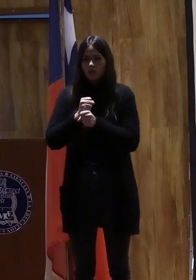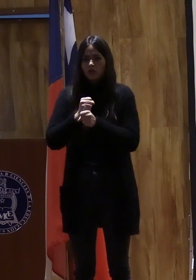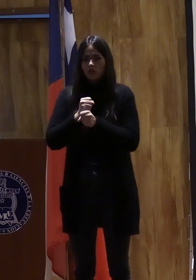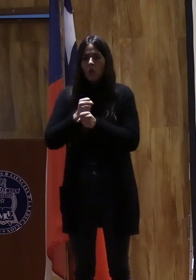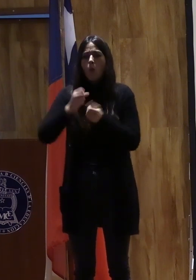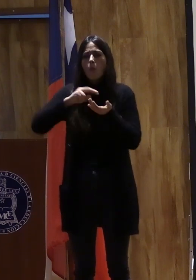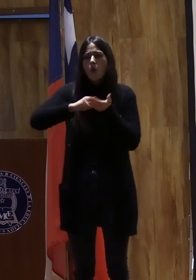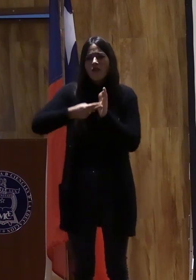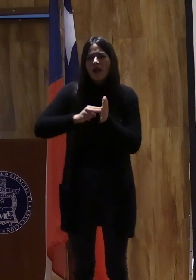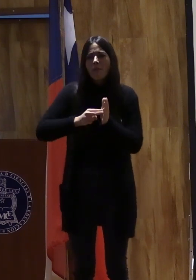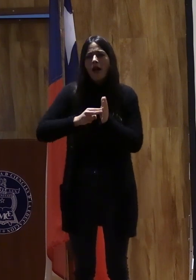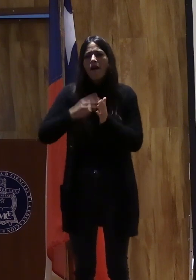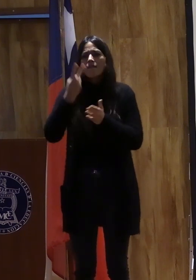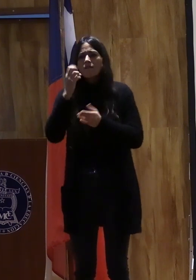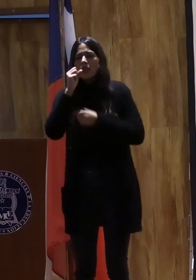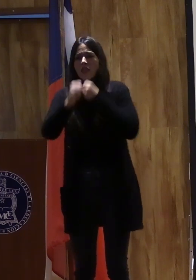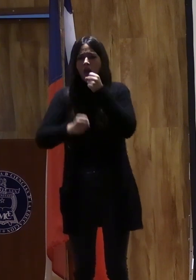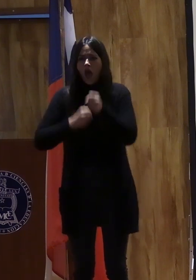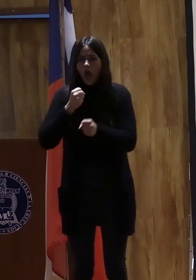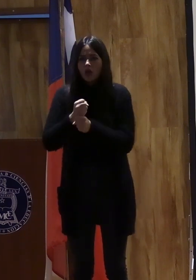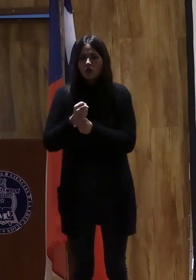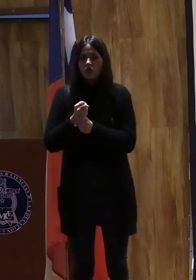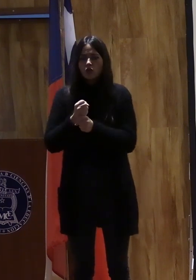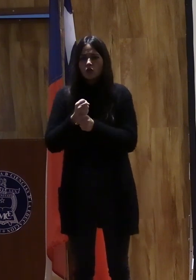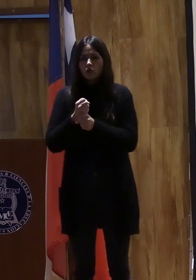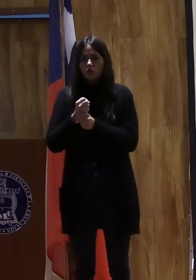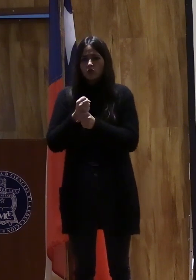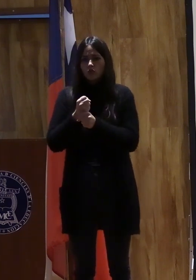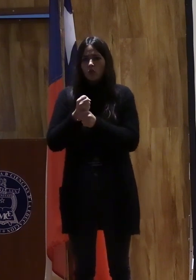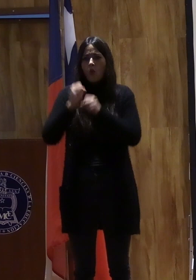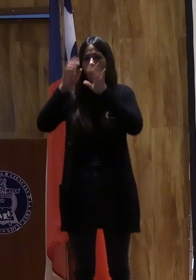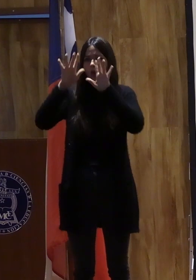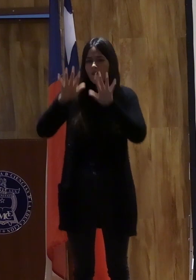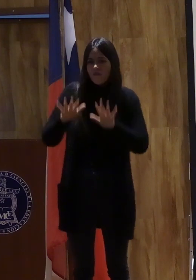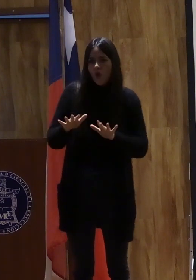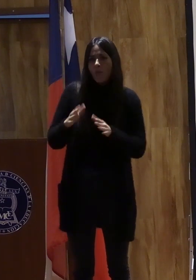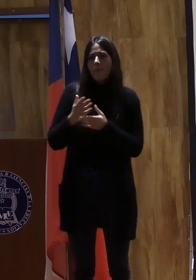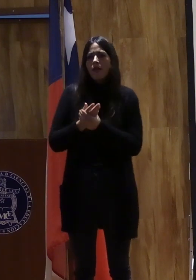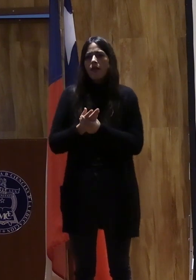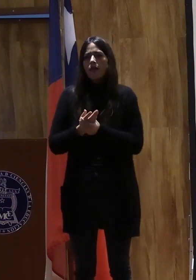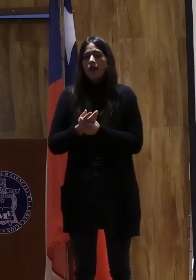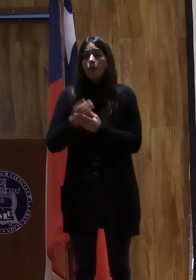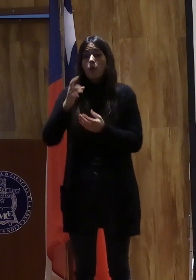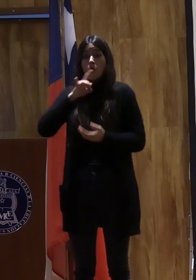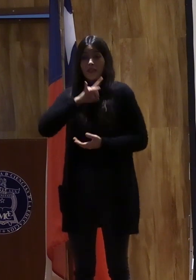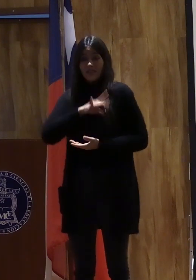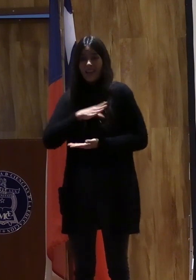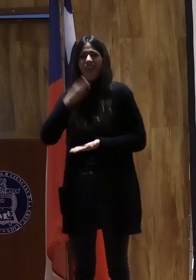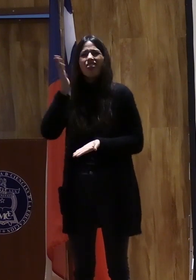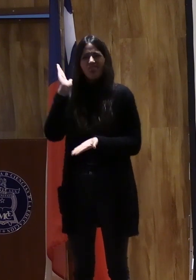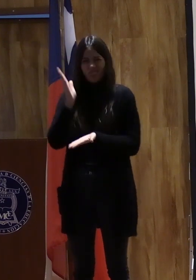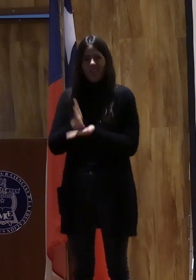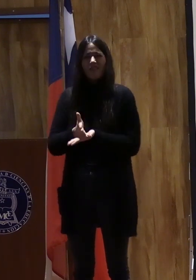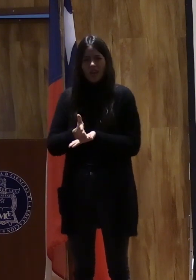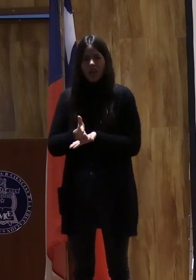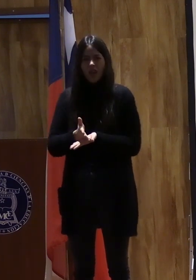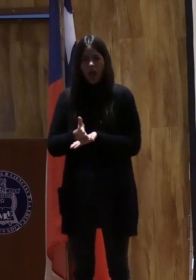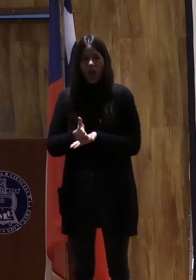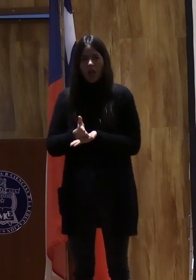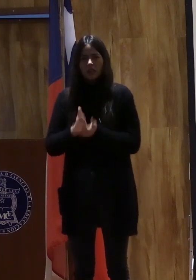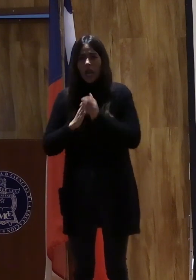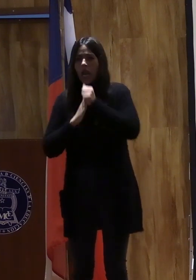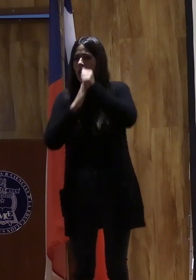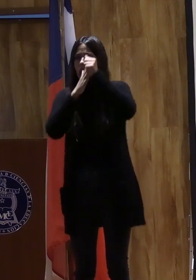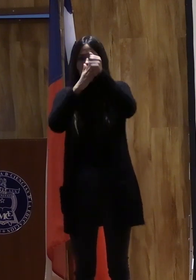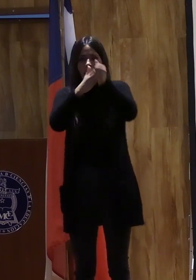en unos 20 años más evacúe un informe. Bueno, si Chile debería de ser